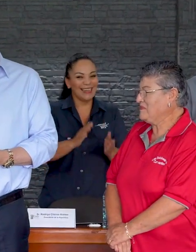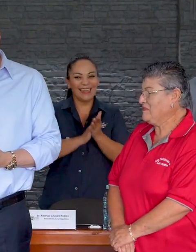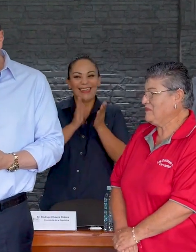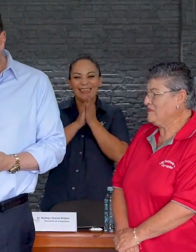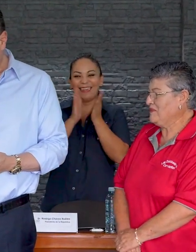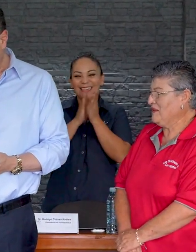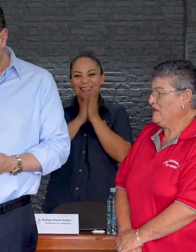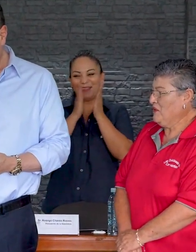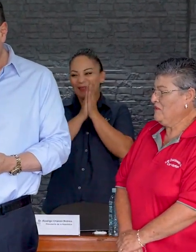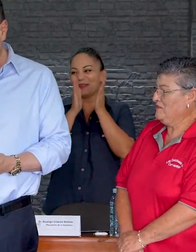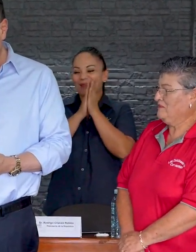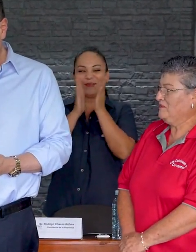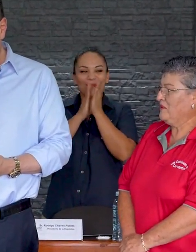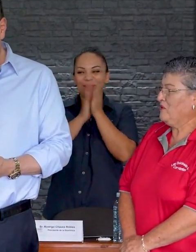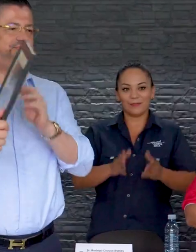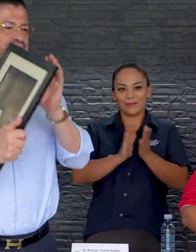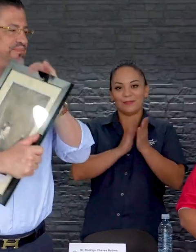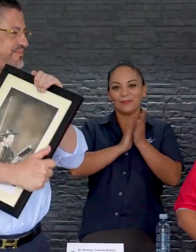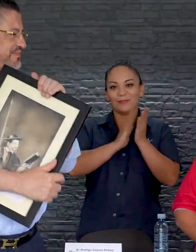Esperamos que la pueda.